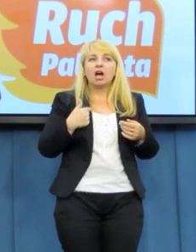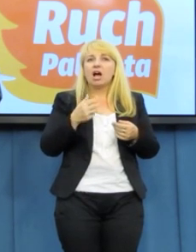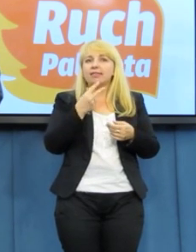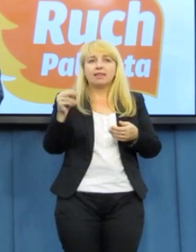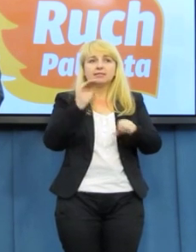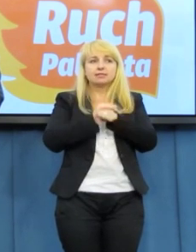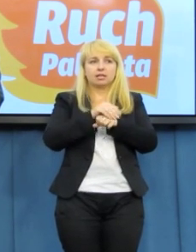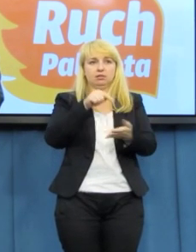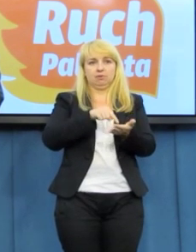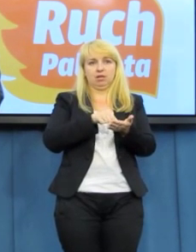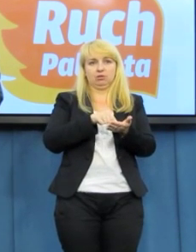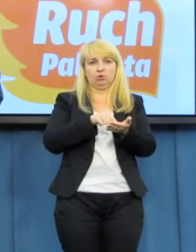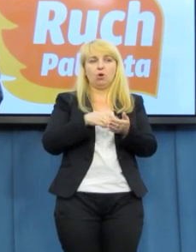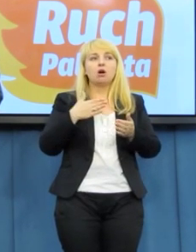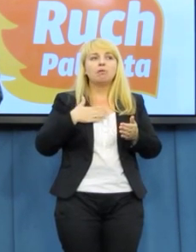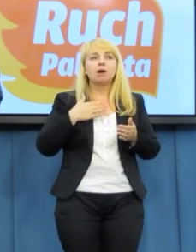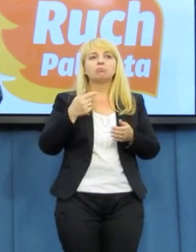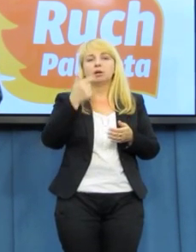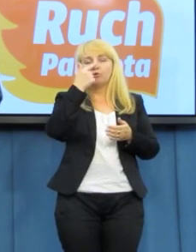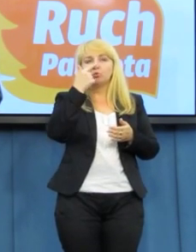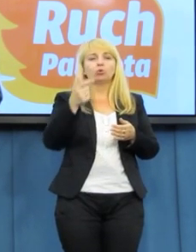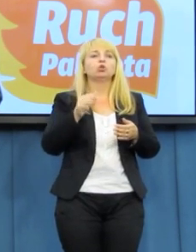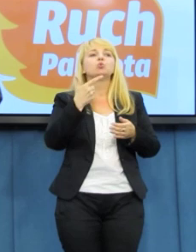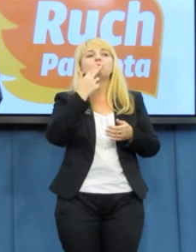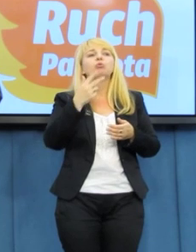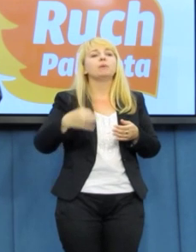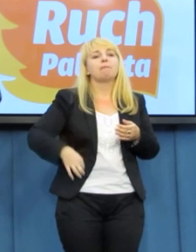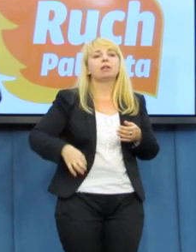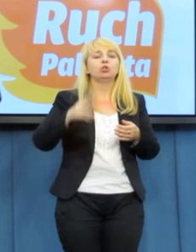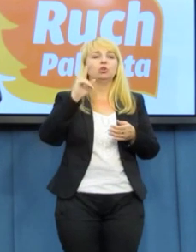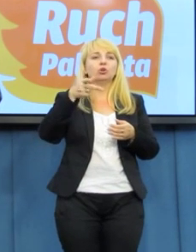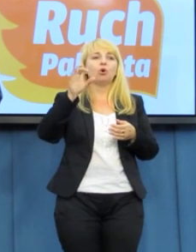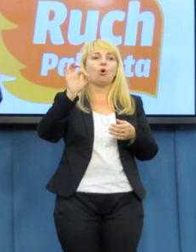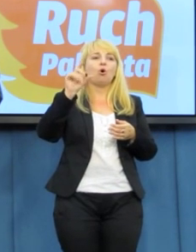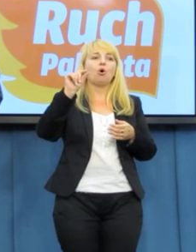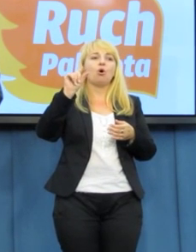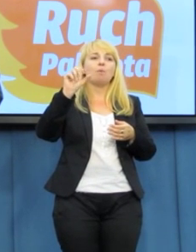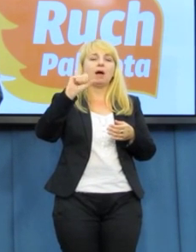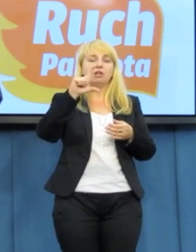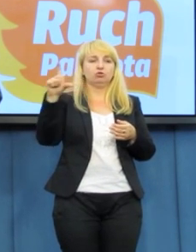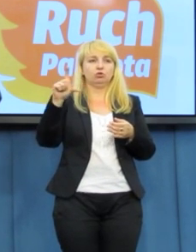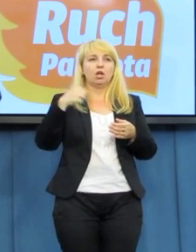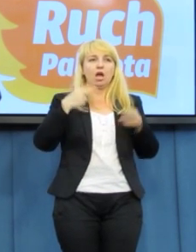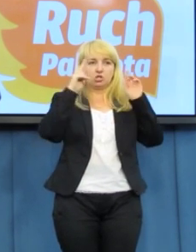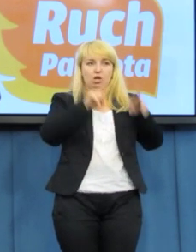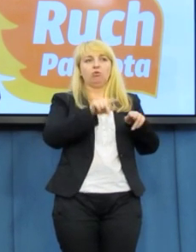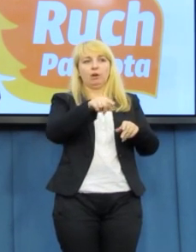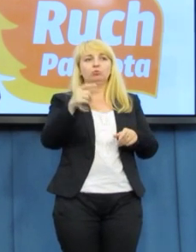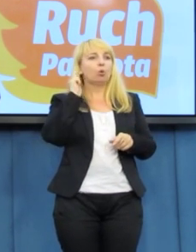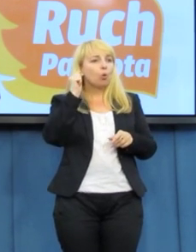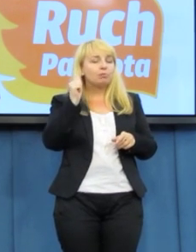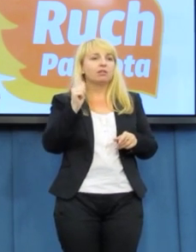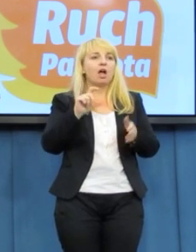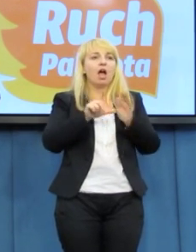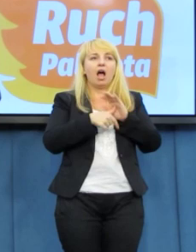to nie zgadzam i mam w nosie to, co mówi niestety pani marszałek Kopacz, którą lubiłem do tej pory, szanowałem, ale to, co mówi, jest po